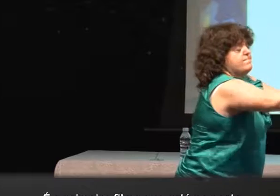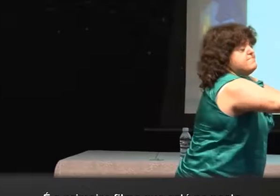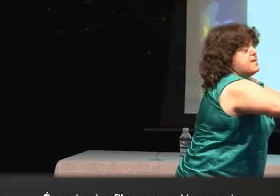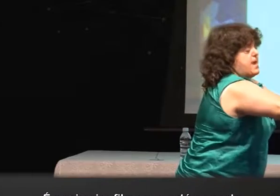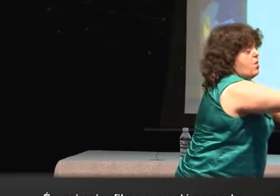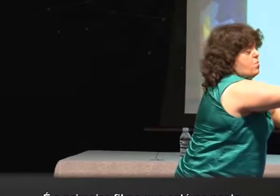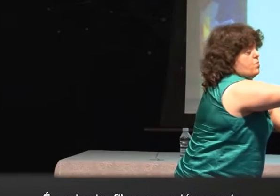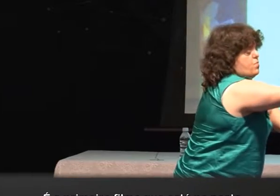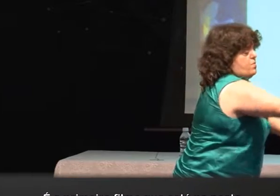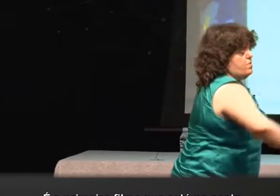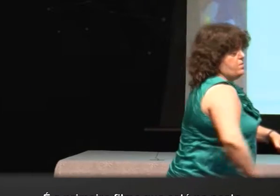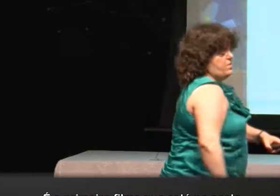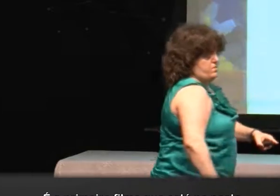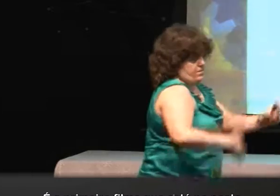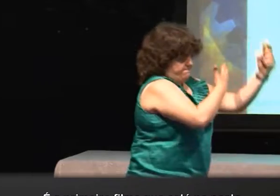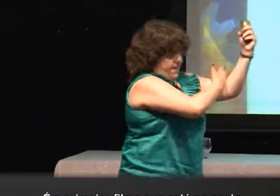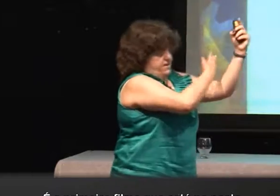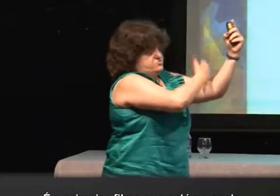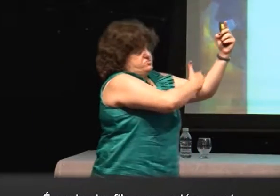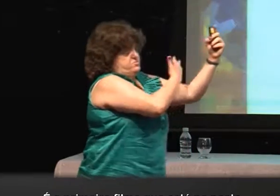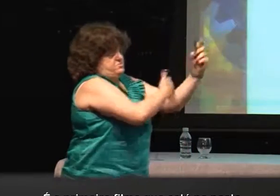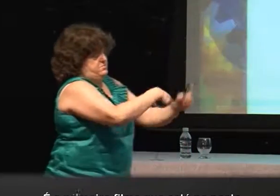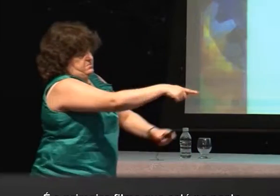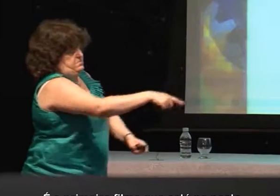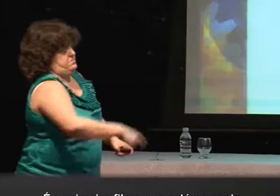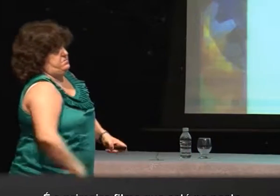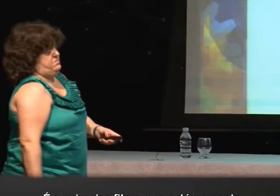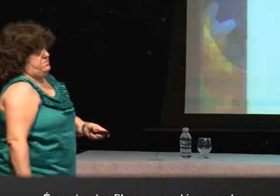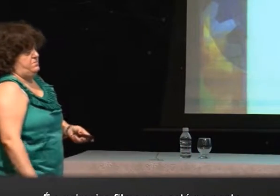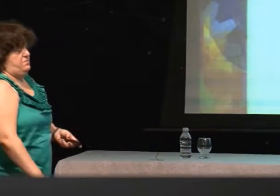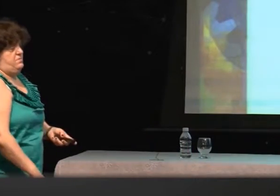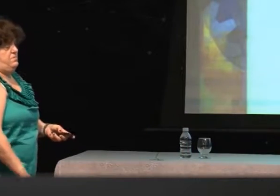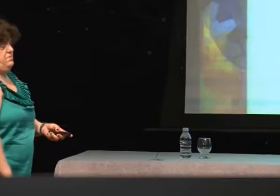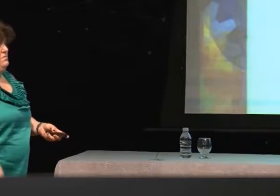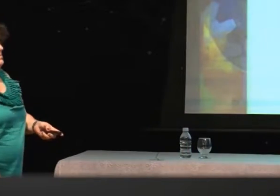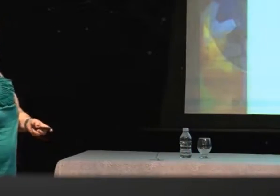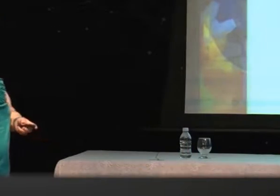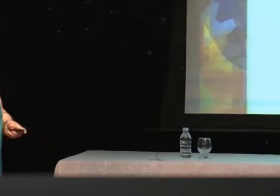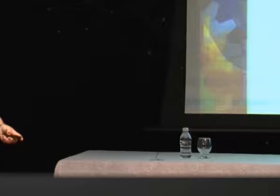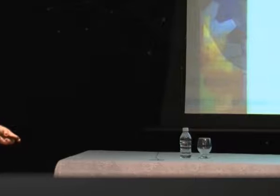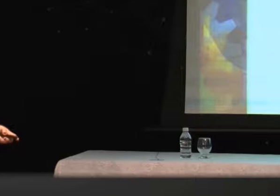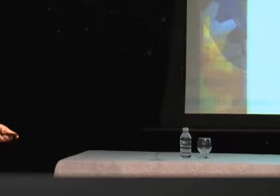É o primeiro filme, por favor. É o primeiro que está na pasta aí.